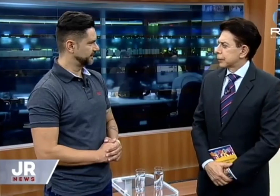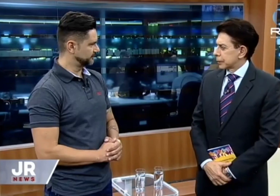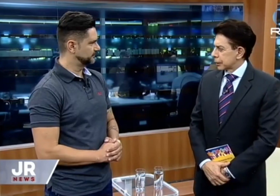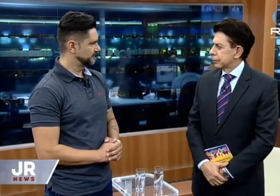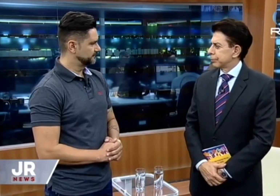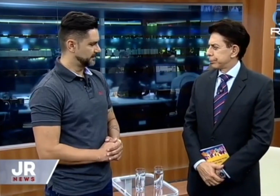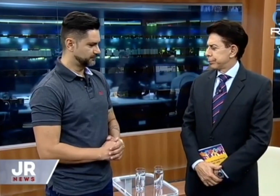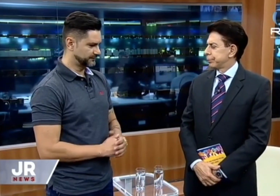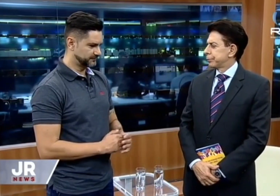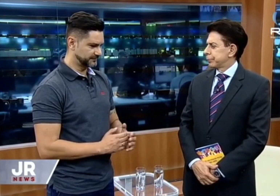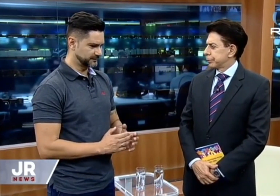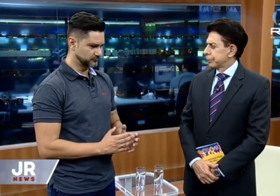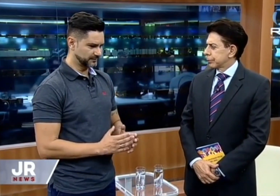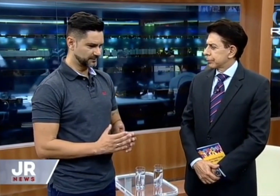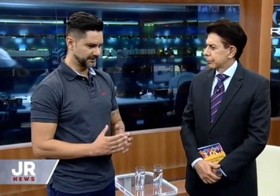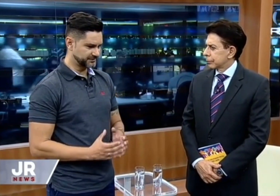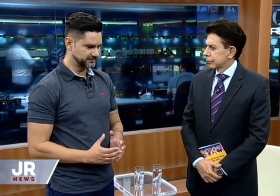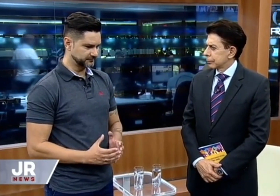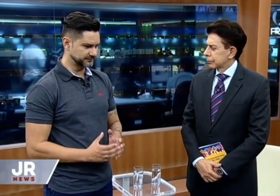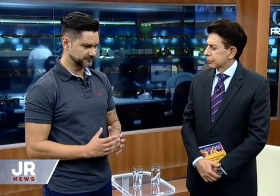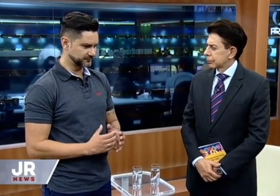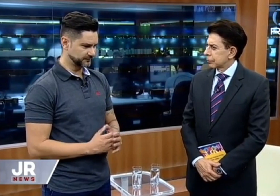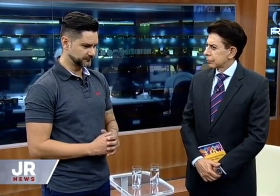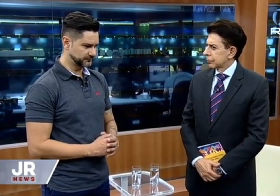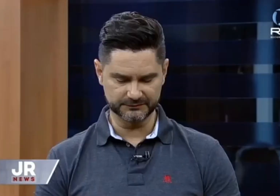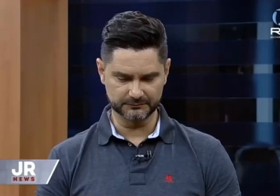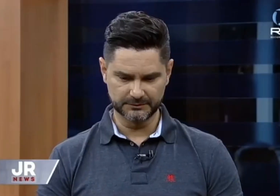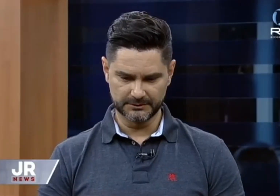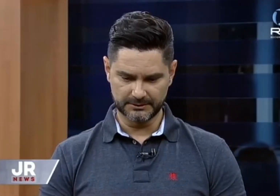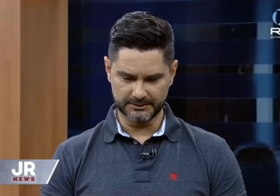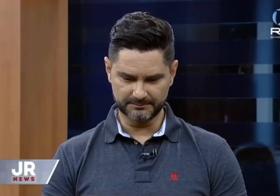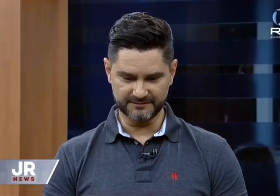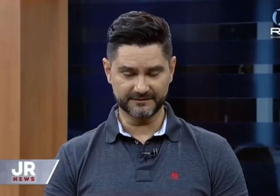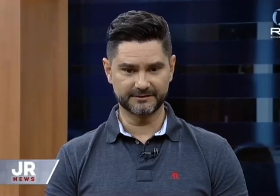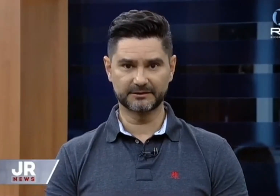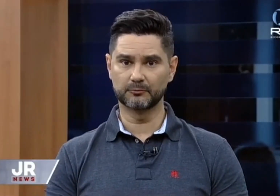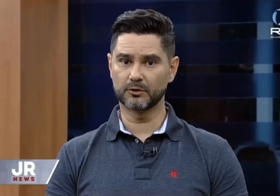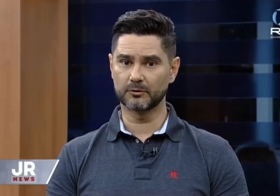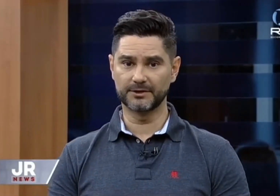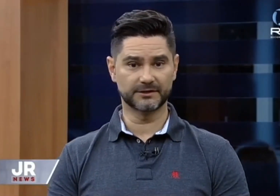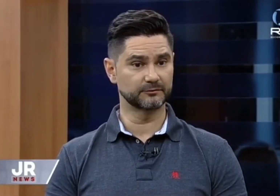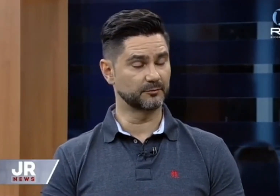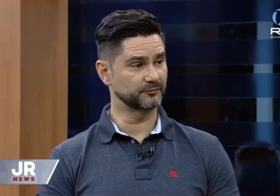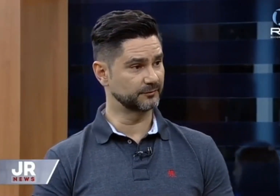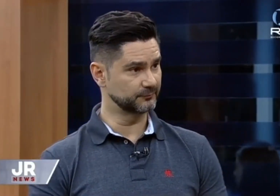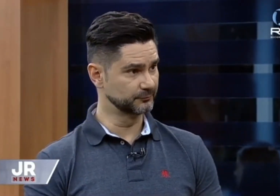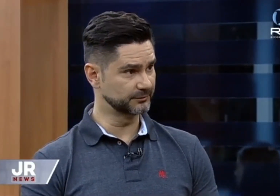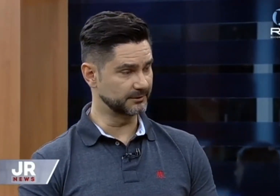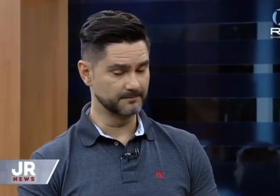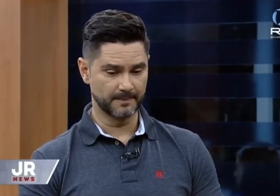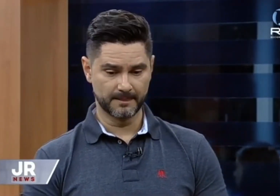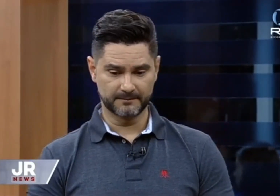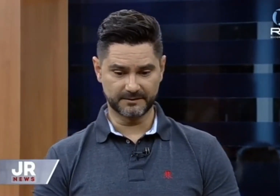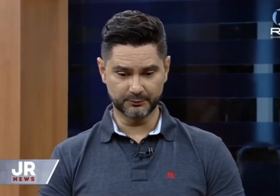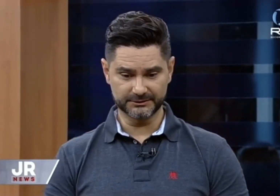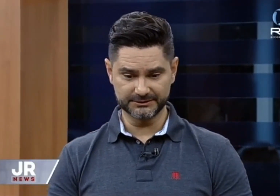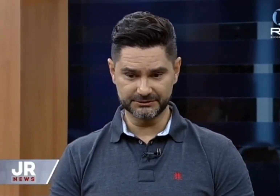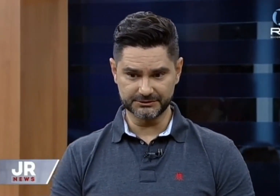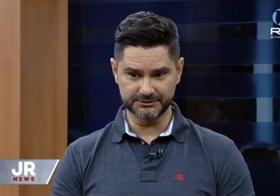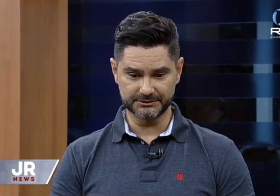ideal. Né? Por exemplo, existem alguns aplicativos que as pessoas usam para facilitar um pouco a comunicação com a pessoa surda, mas é importante